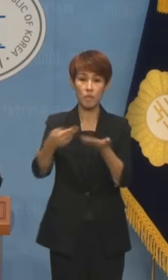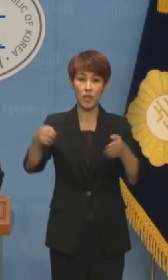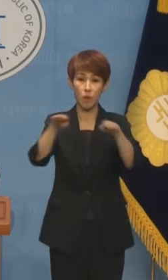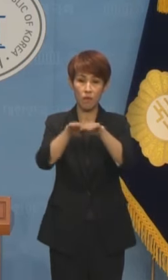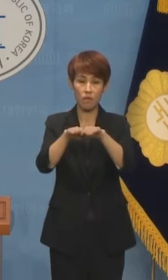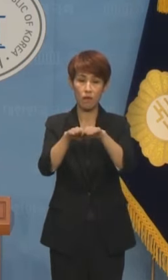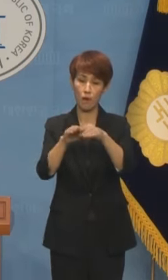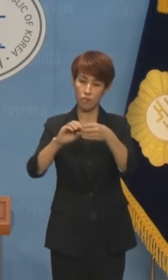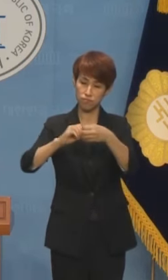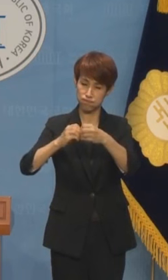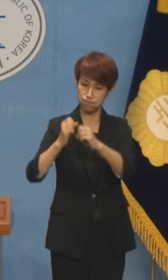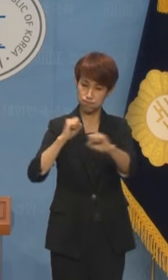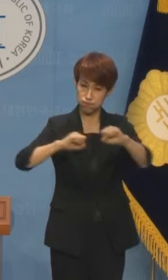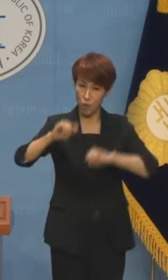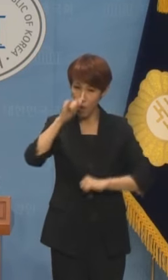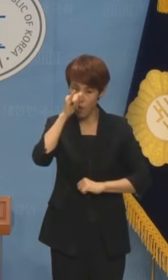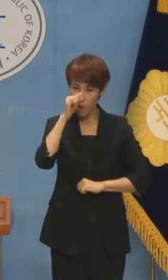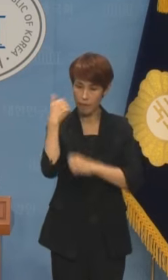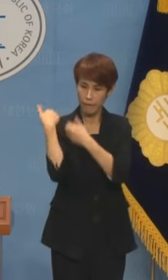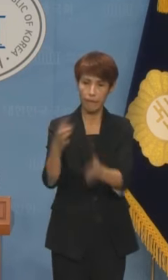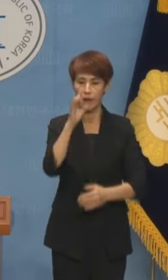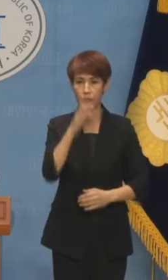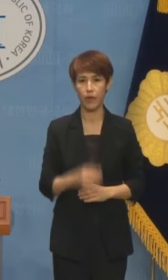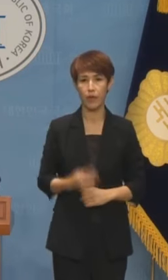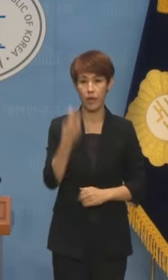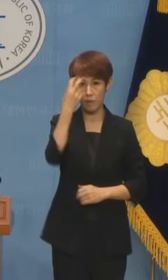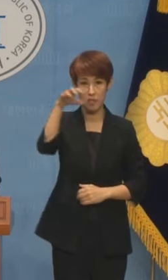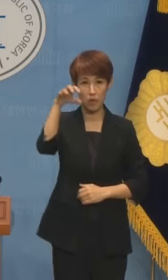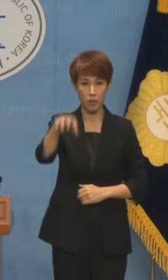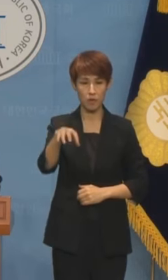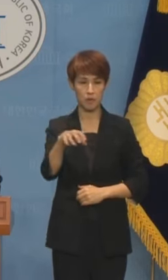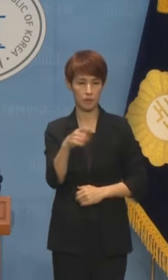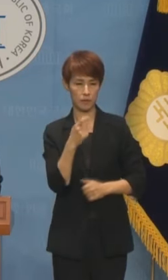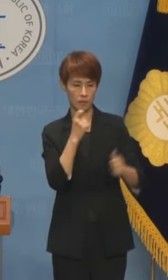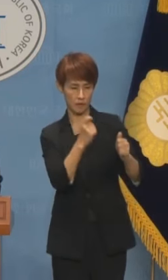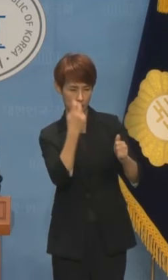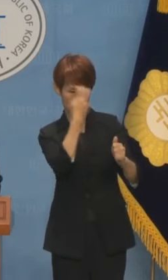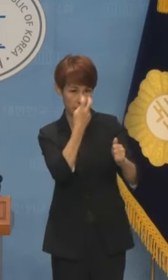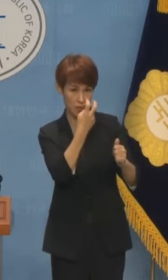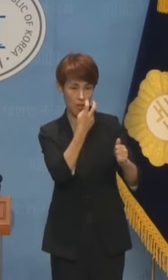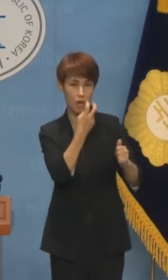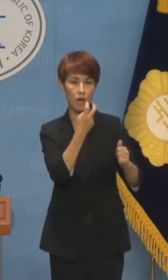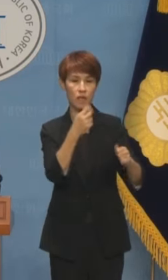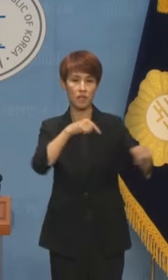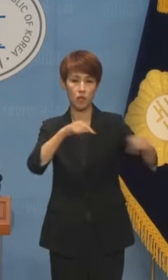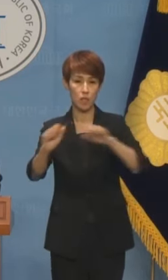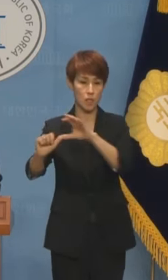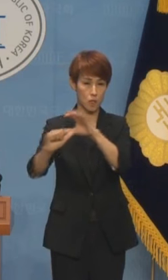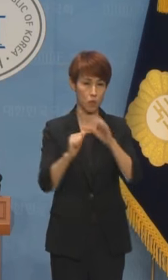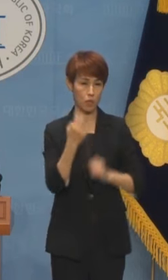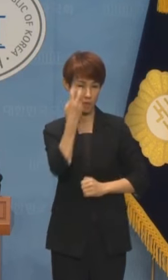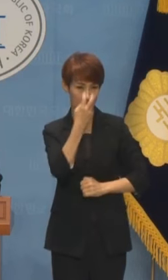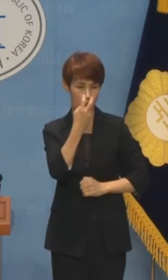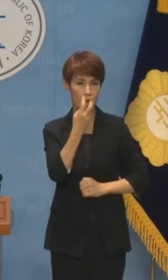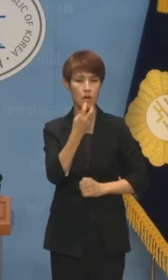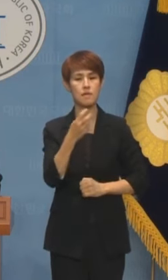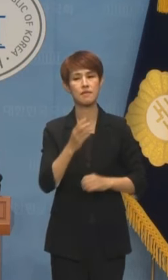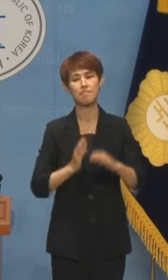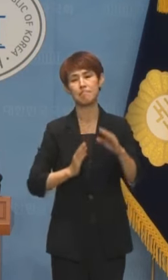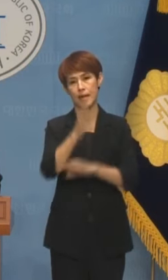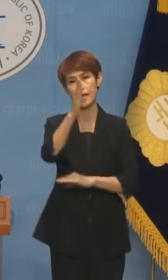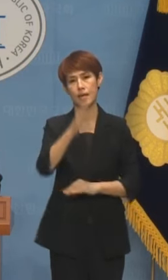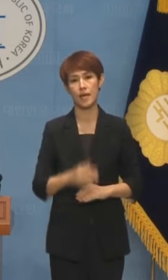없습니다. 감사원의 표적, 정치감사가 도를 넘고 있는 상황에서 민주당은